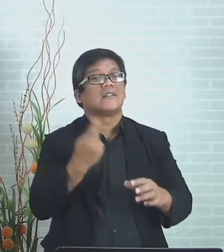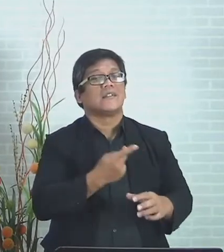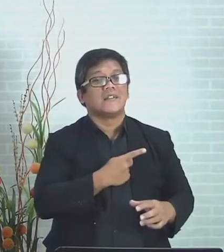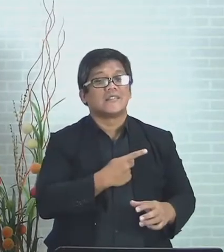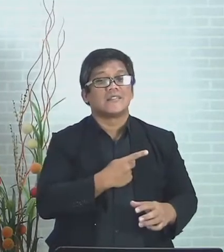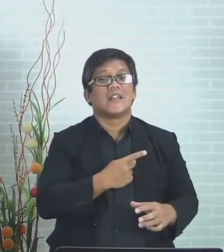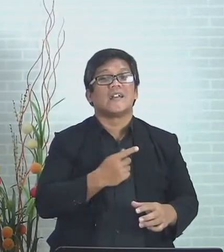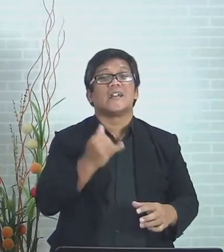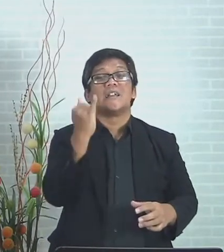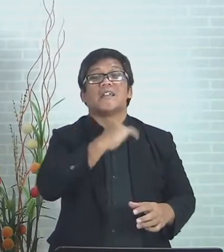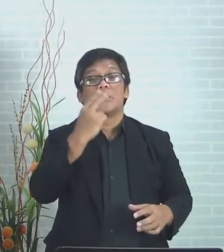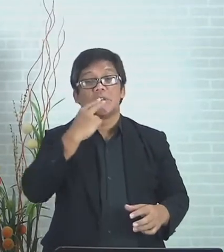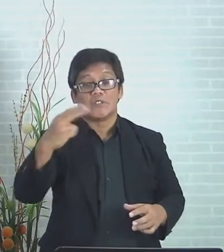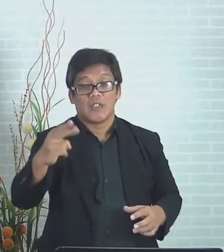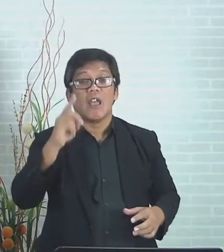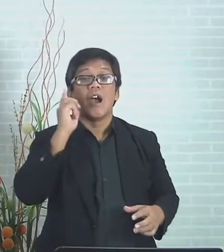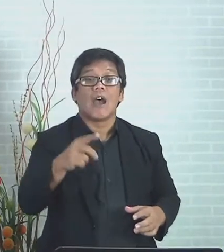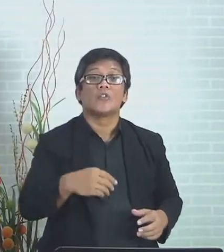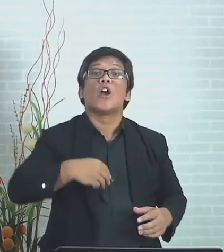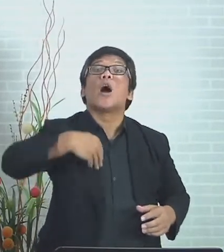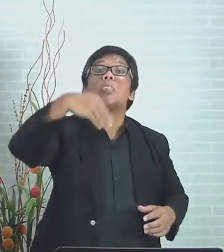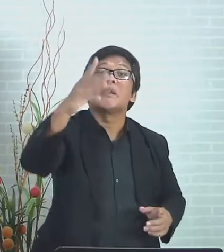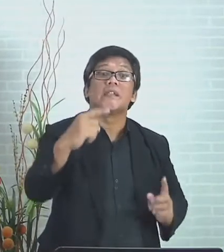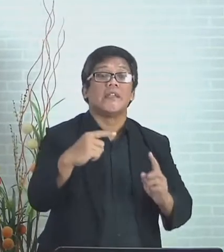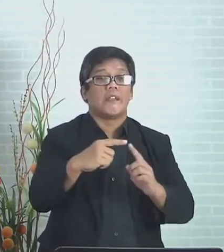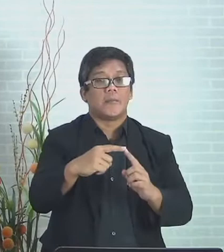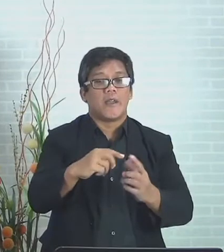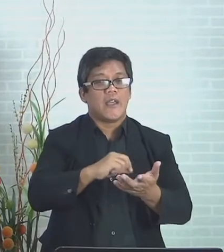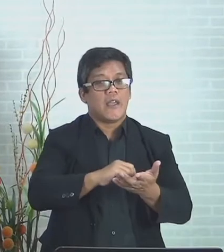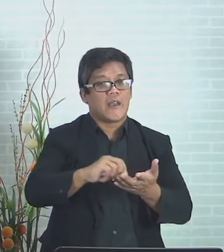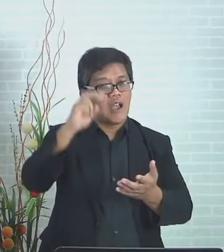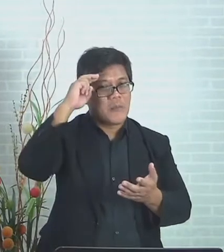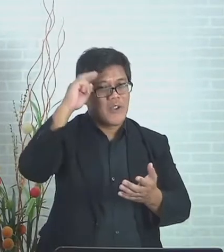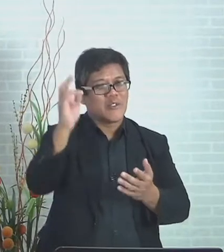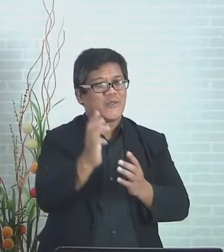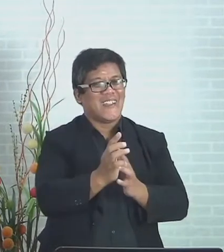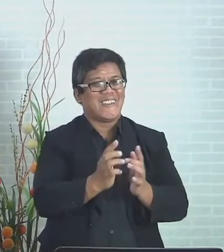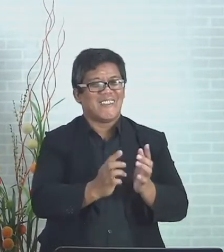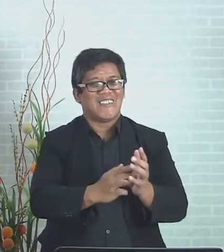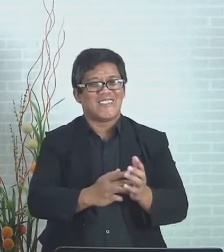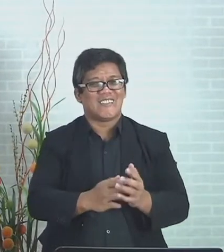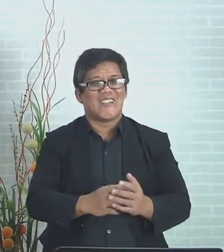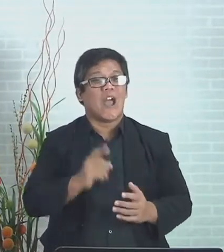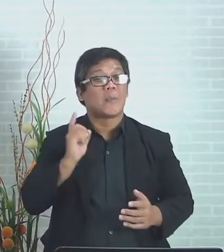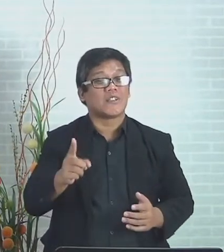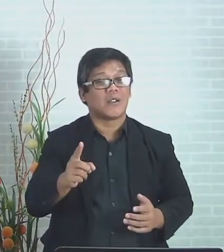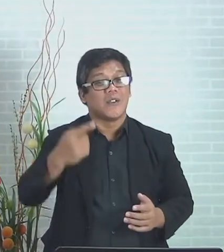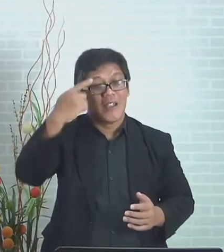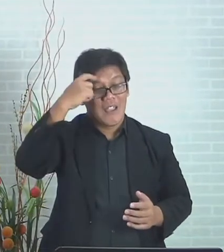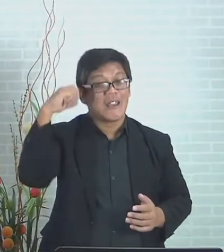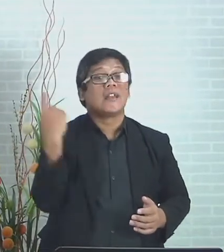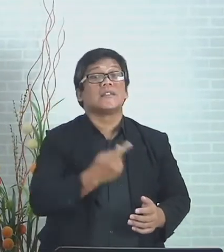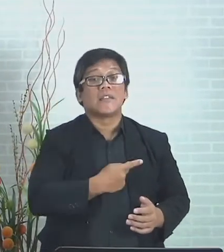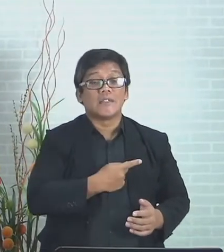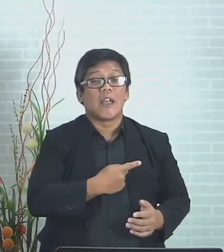percaya kesanalah kita harus berlari dan kita bergantung penuh dan pasrahkan hidup bisa Kenapa karena kita juga akan mengalami